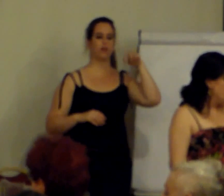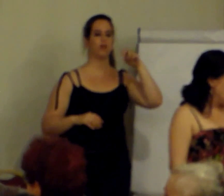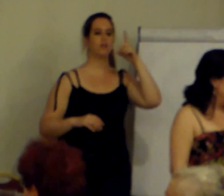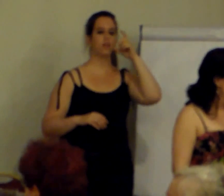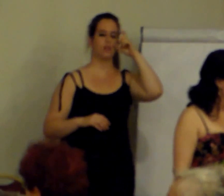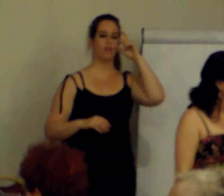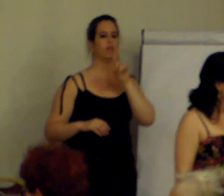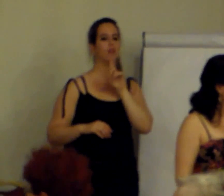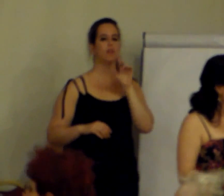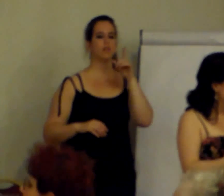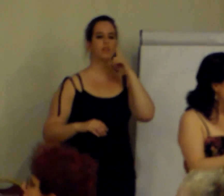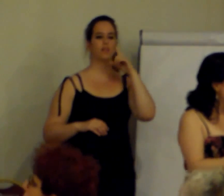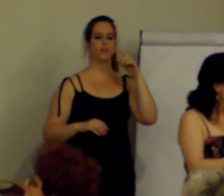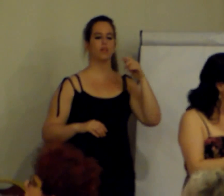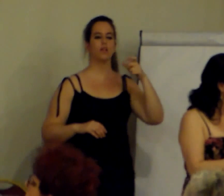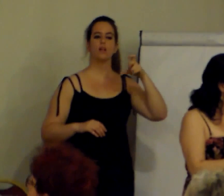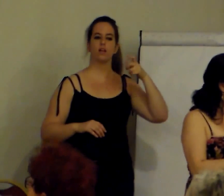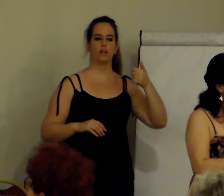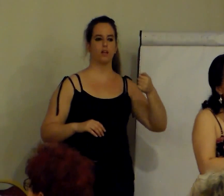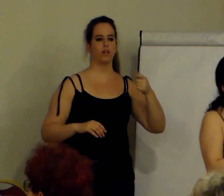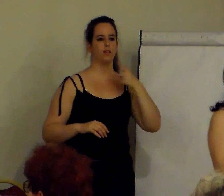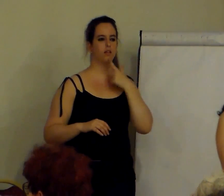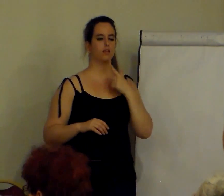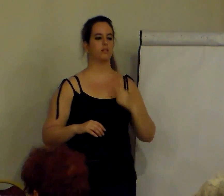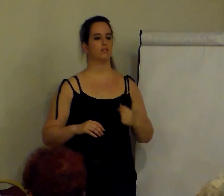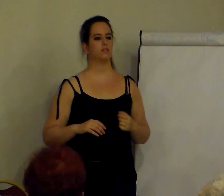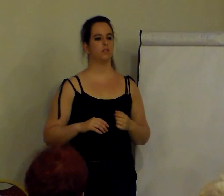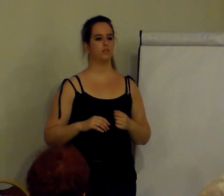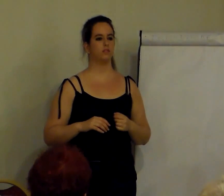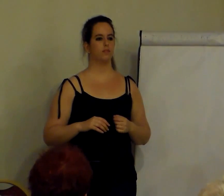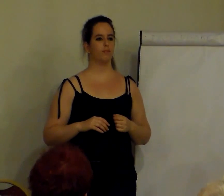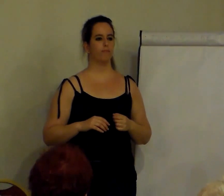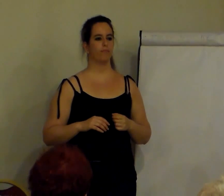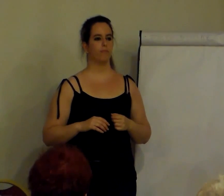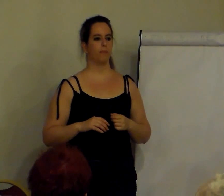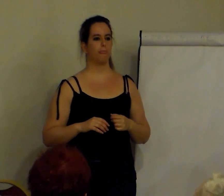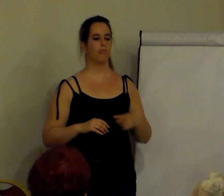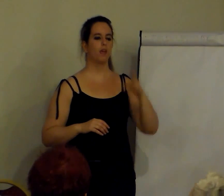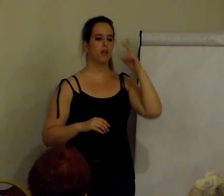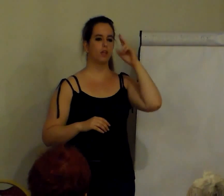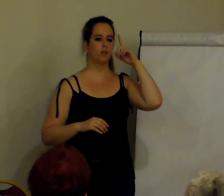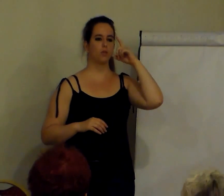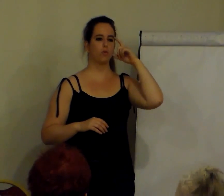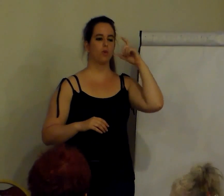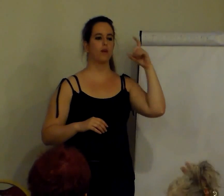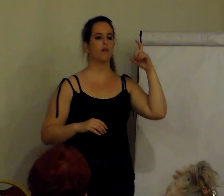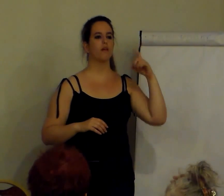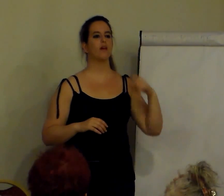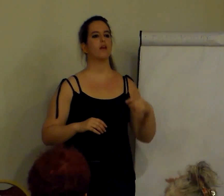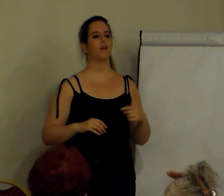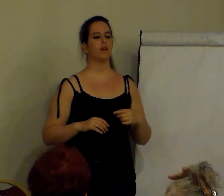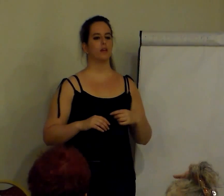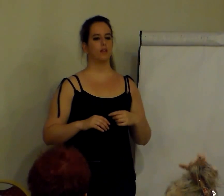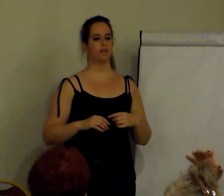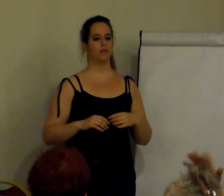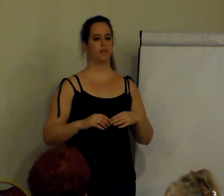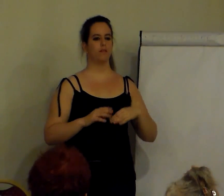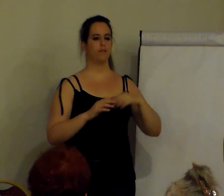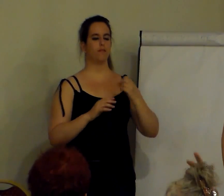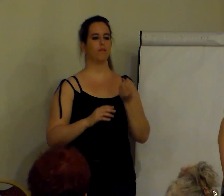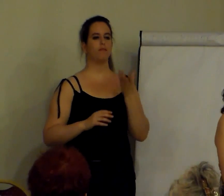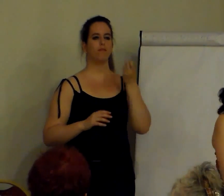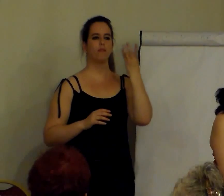lo que encontré que les puede interesar, que entre familiares de primer grado hay casi 9 veces más posibilidades de tener fibromialgia,